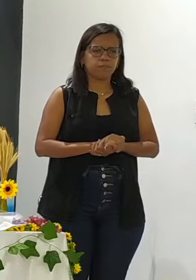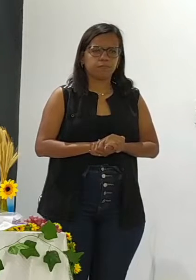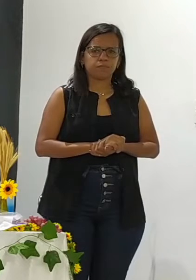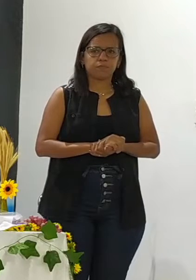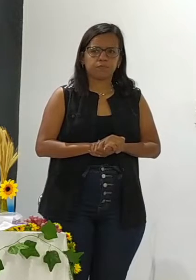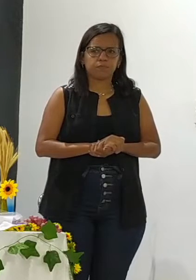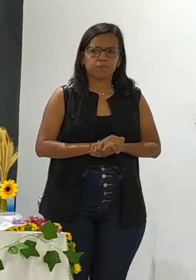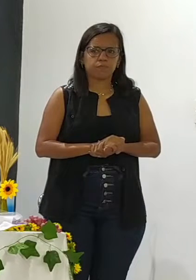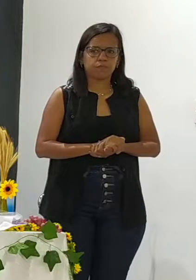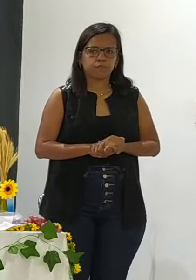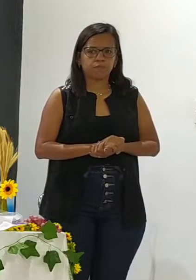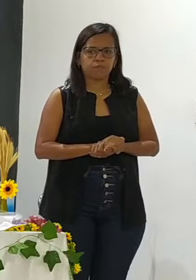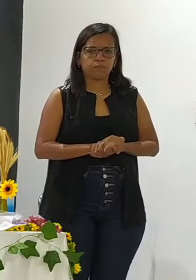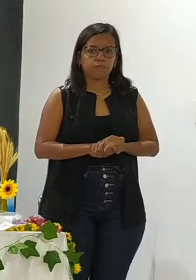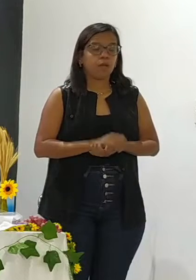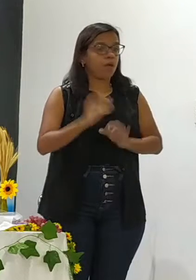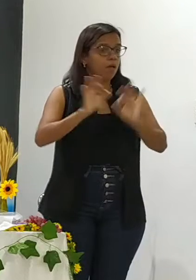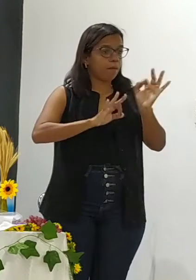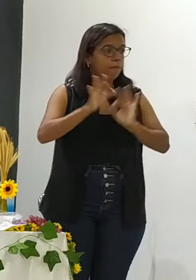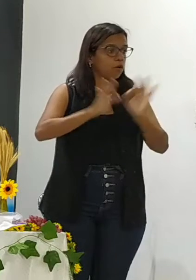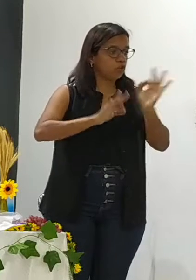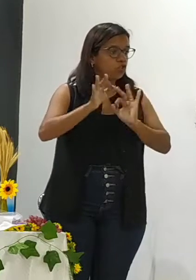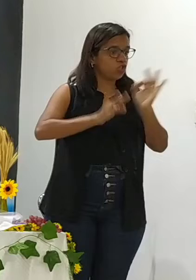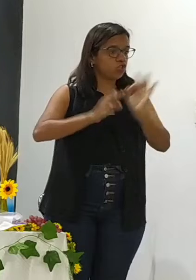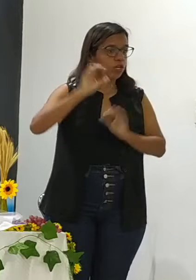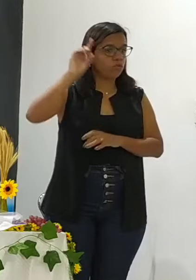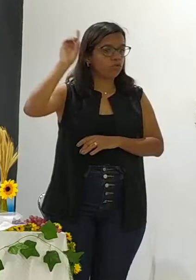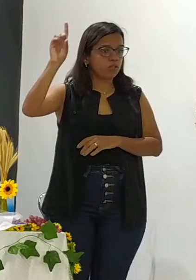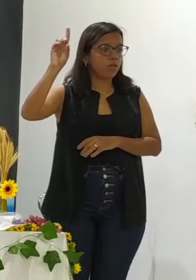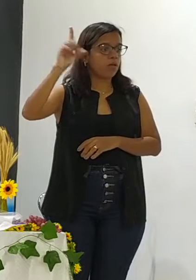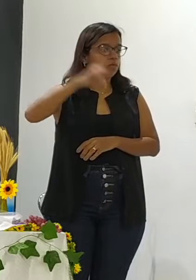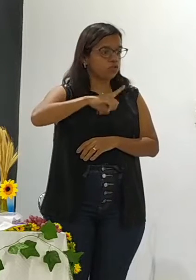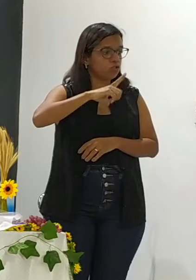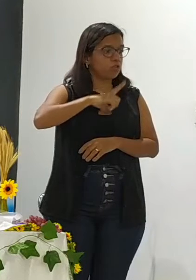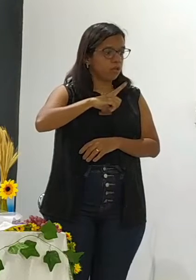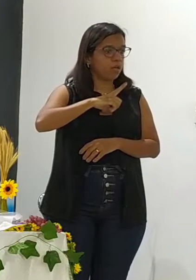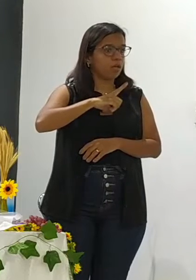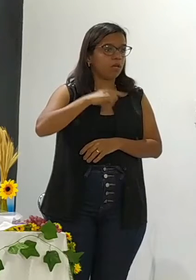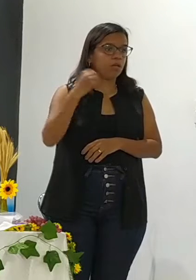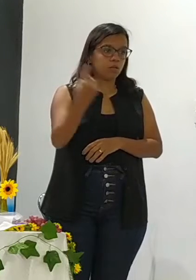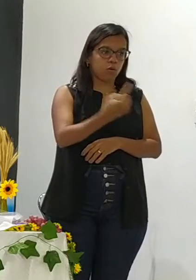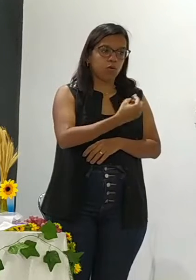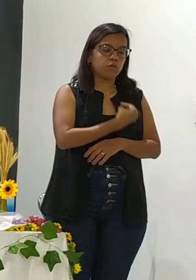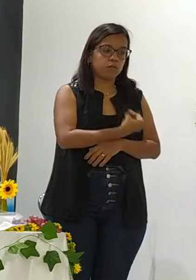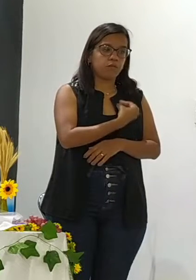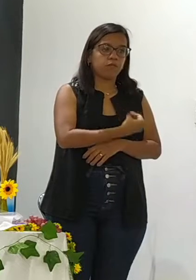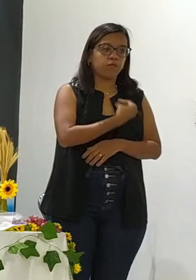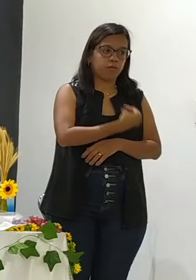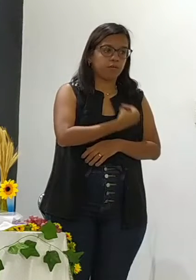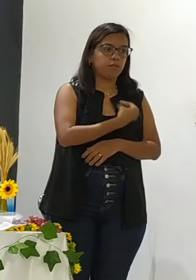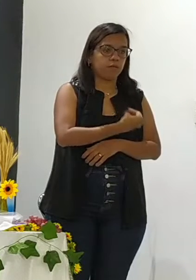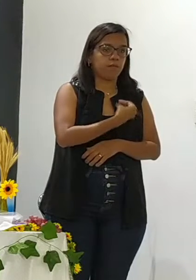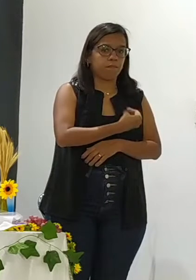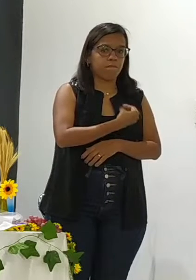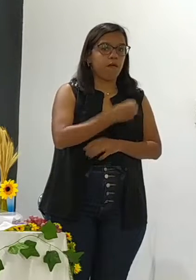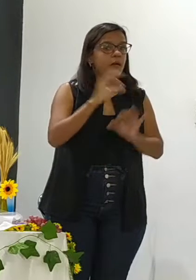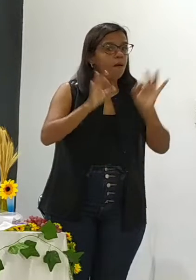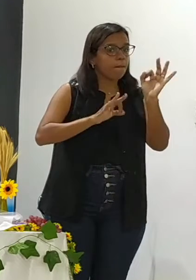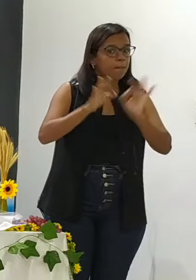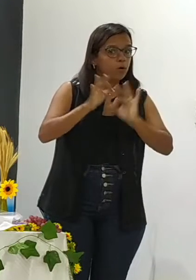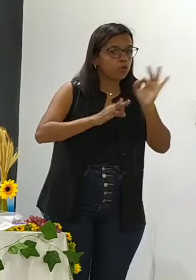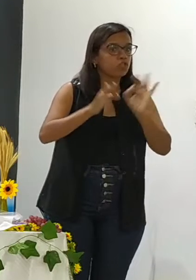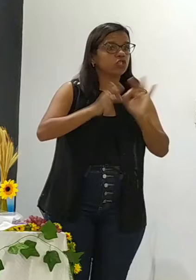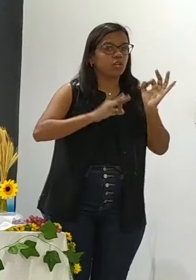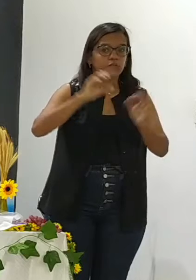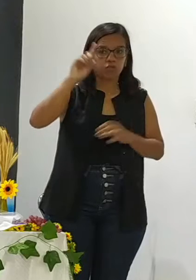bênção, tem por acaso o quê? É projeto de Deus. Deus tem um projeto na nossa vida, querido. Glória a Deus. É projeto